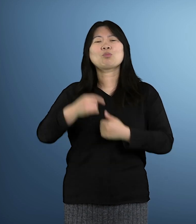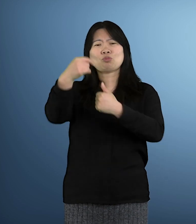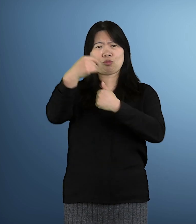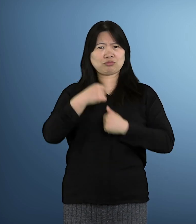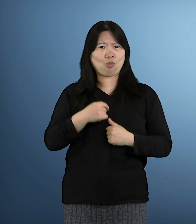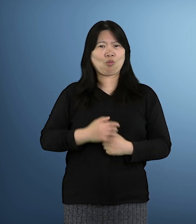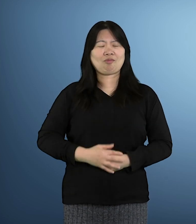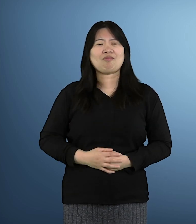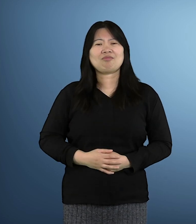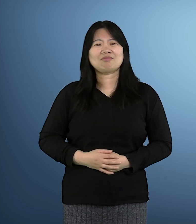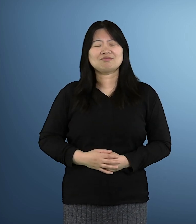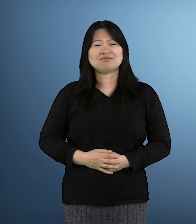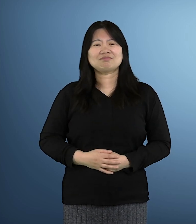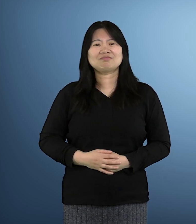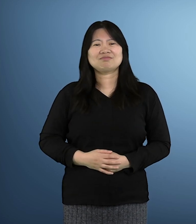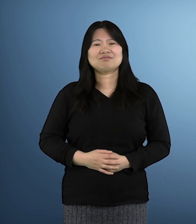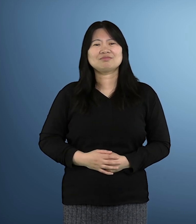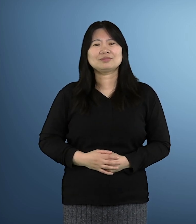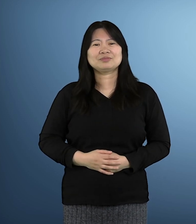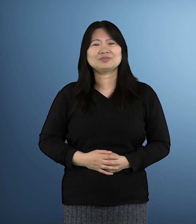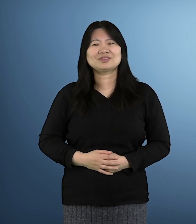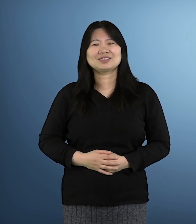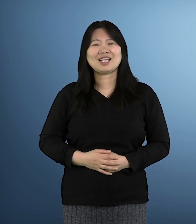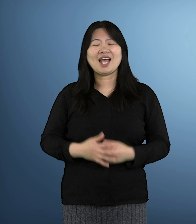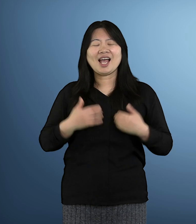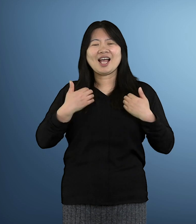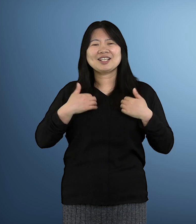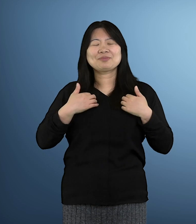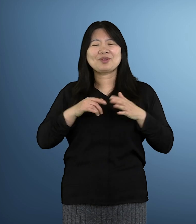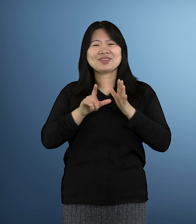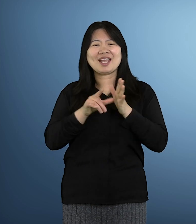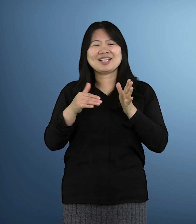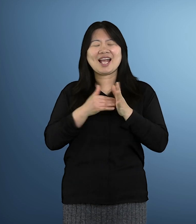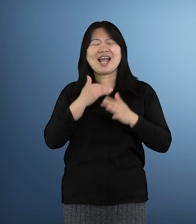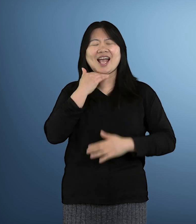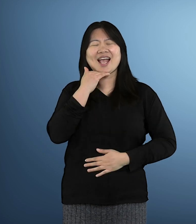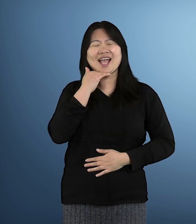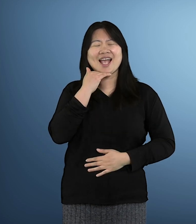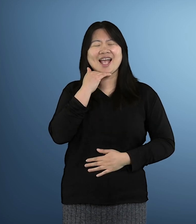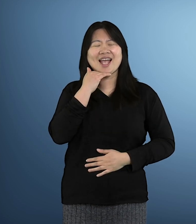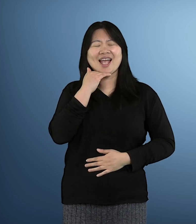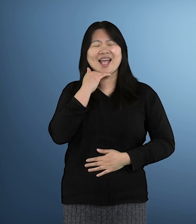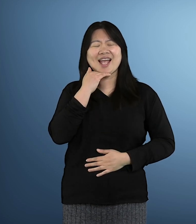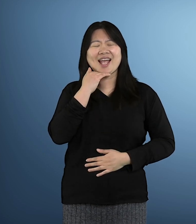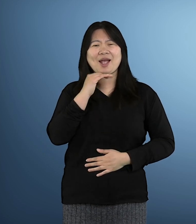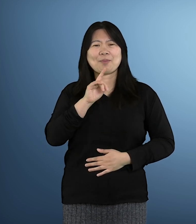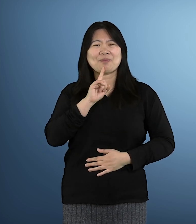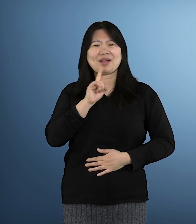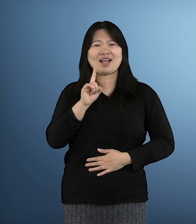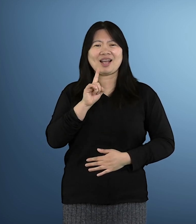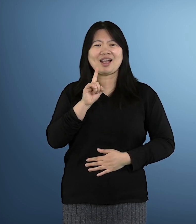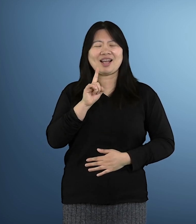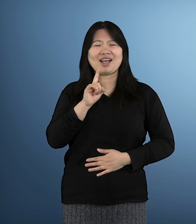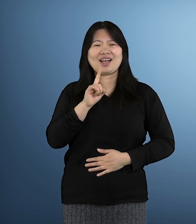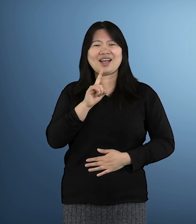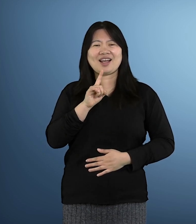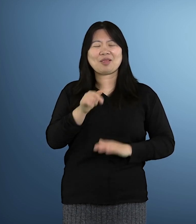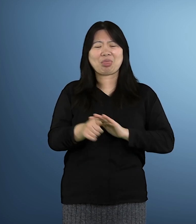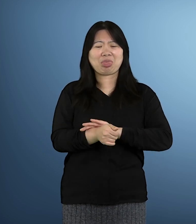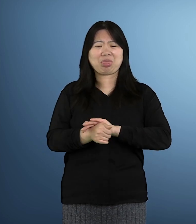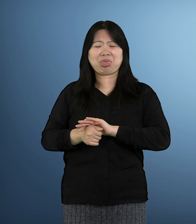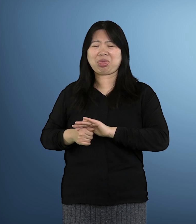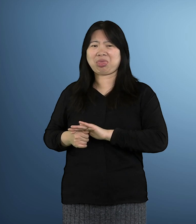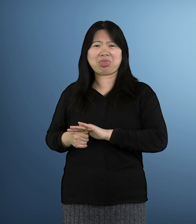명령형으로 돼 있어요. 기뻐질 때까지 그냥 좀 기다리자 이렇게